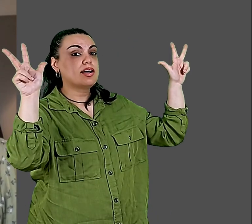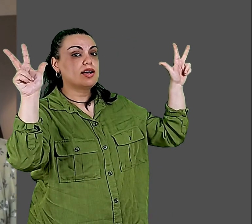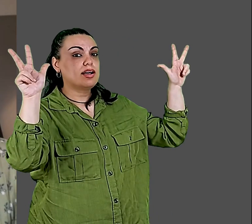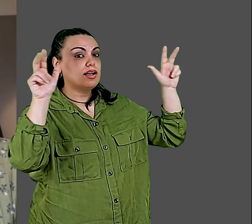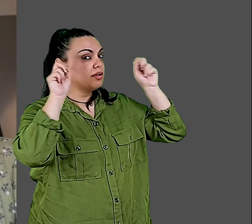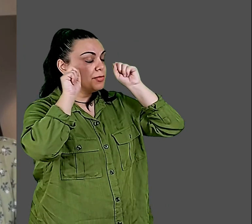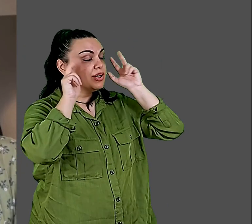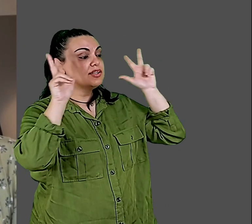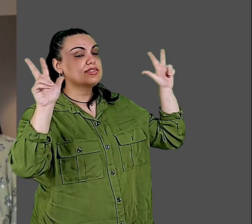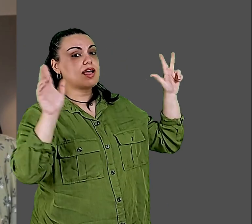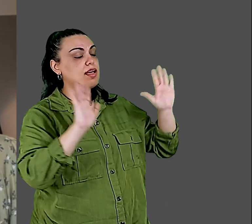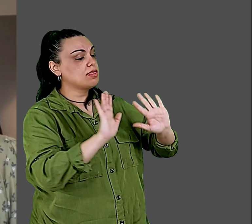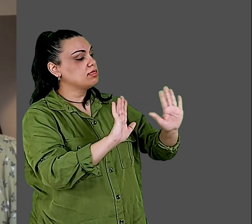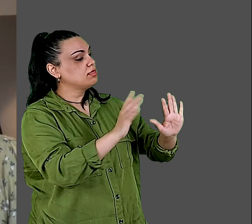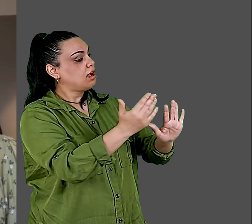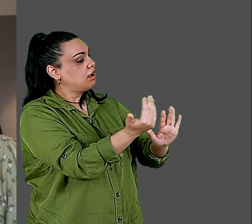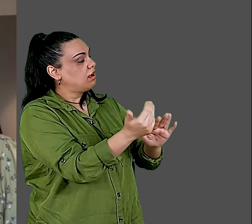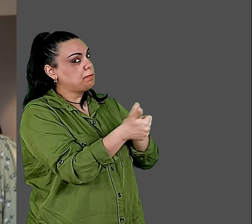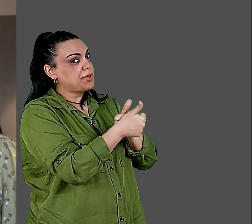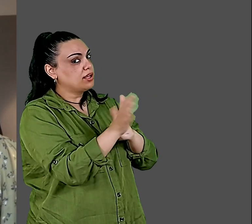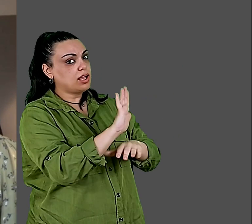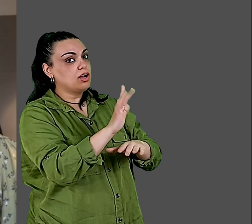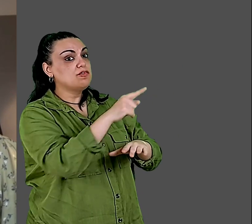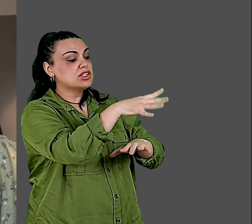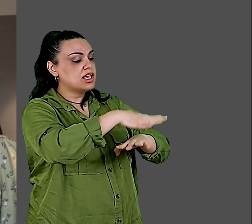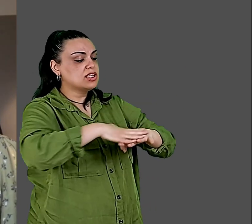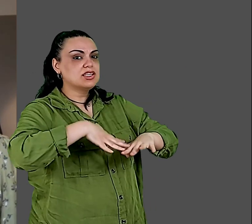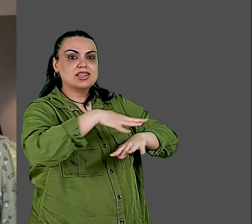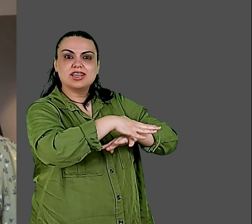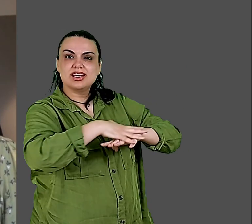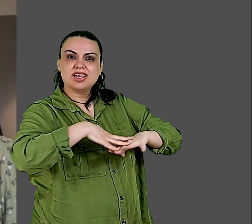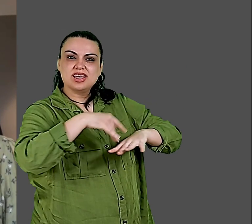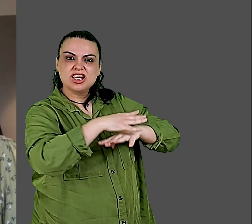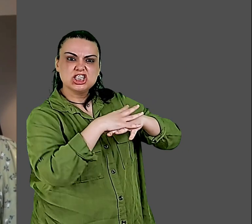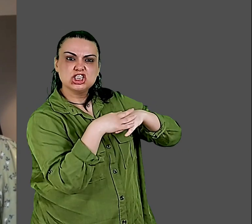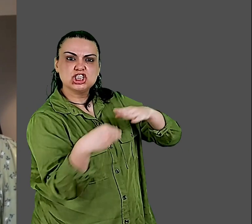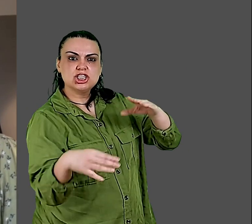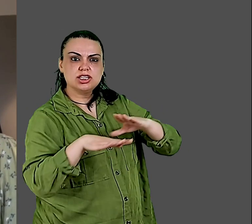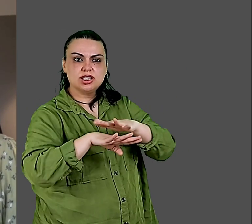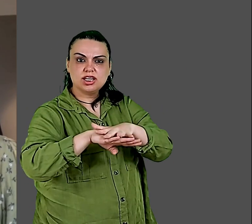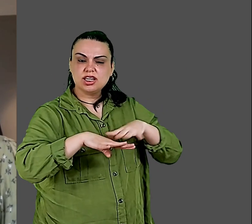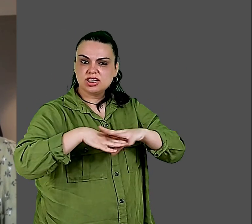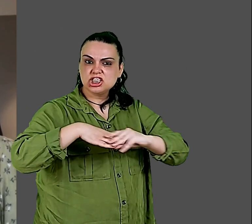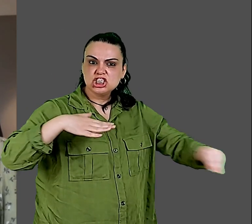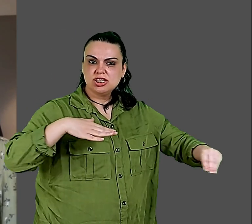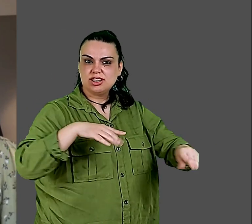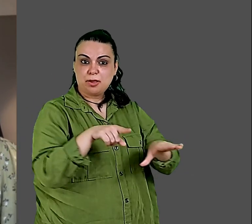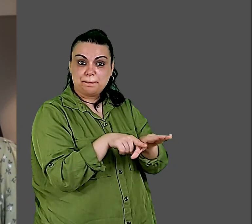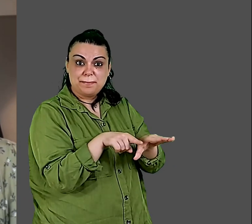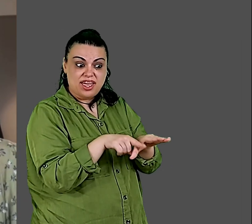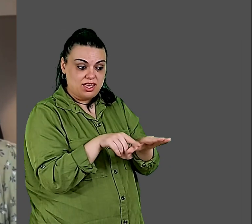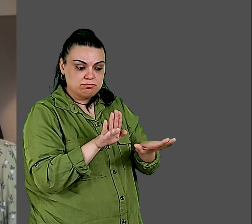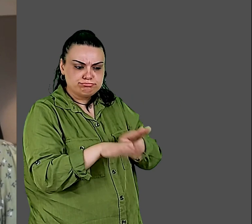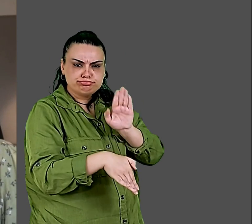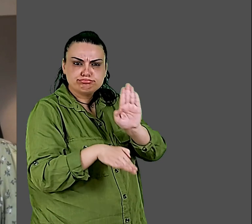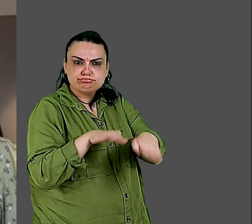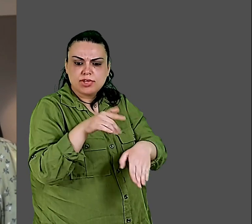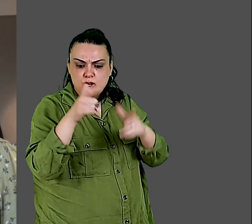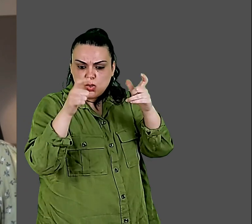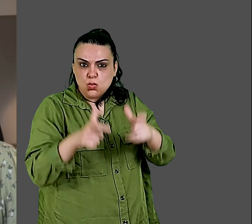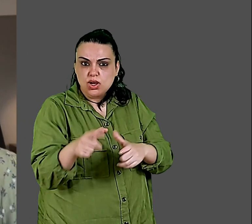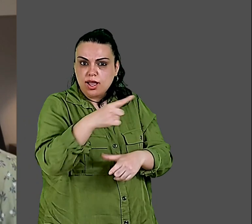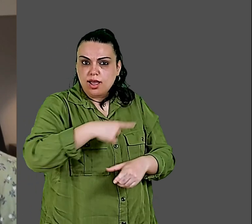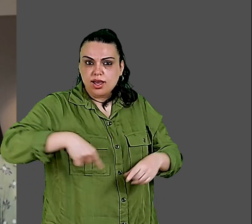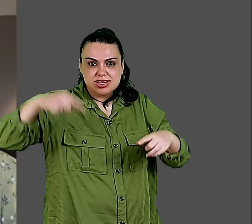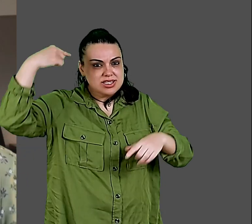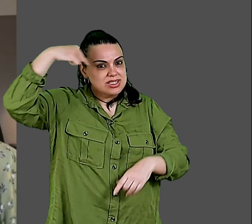Moisés, não te chegues para cá, mas tira a sandália dos teus pés, porque a terra que tu pisa agora é santa.